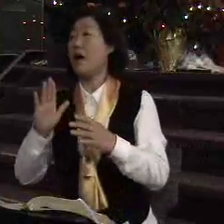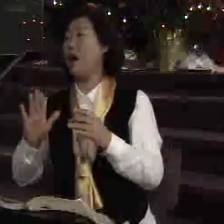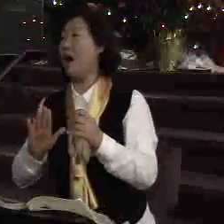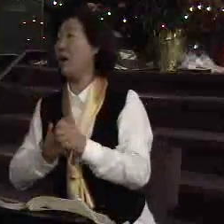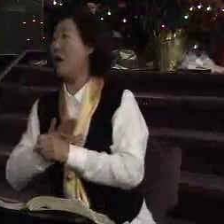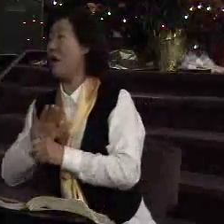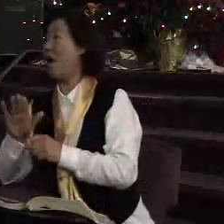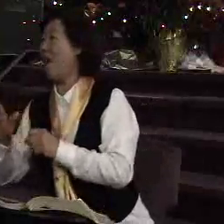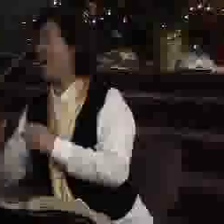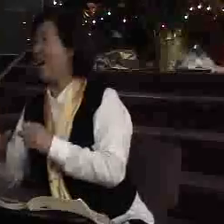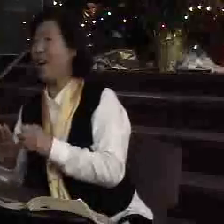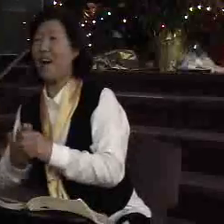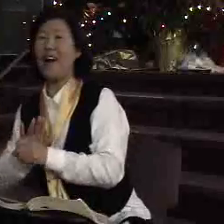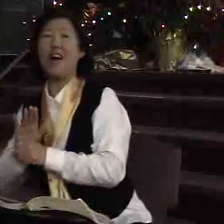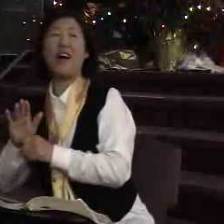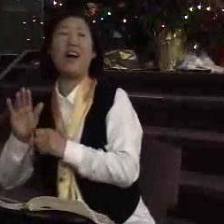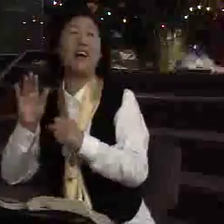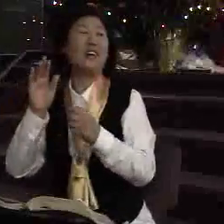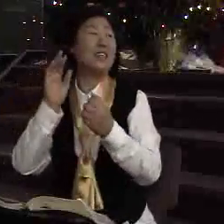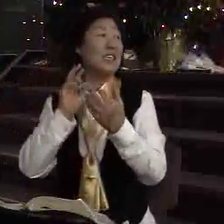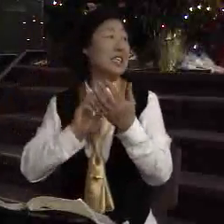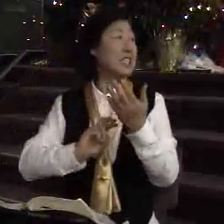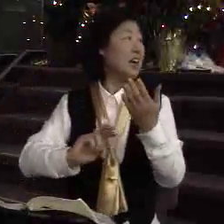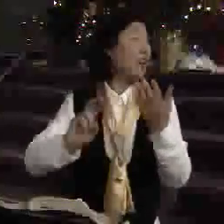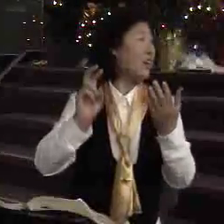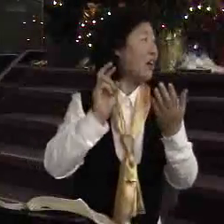놀라운 사랑